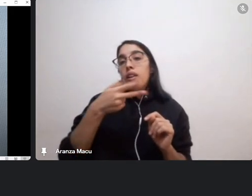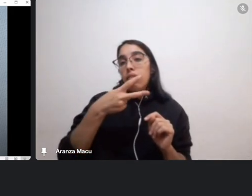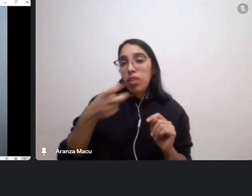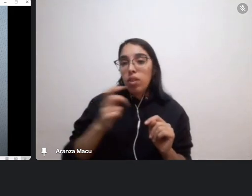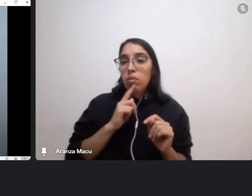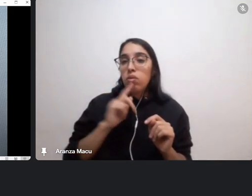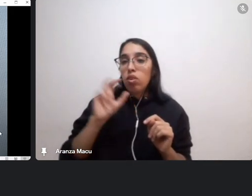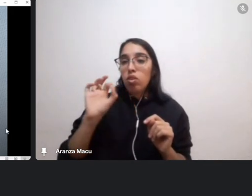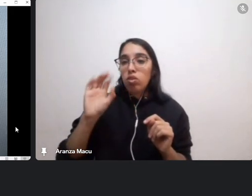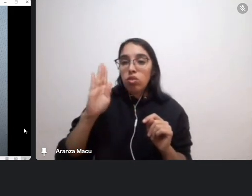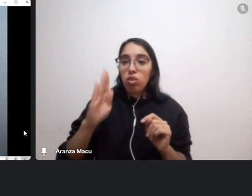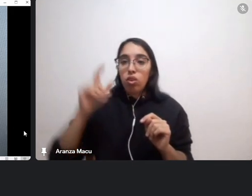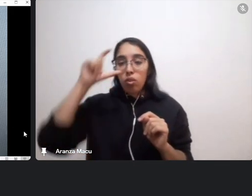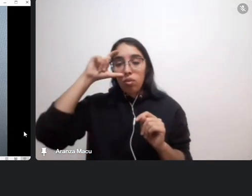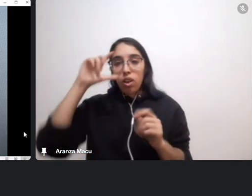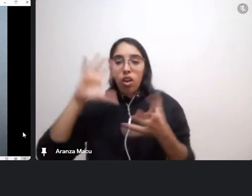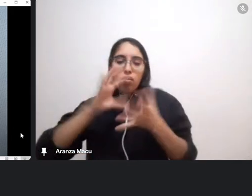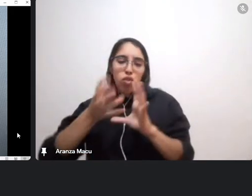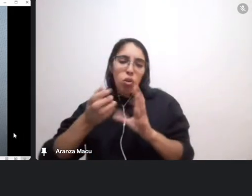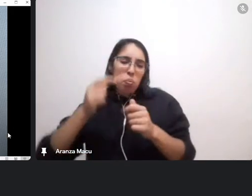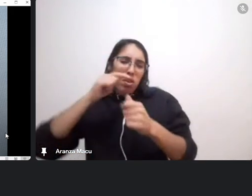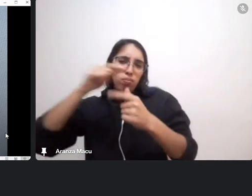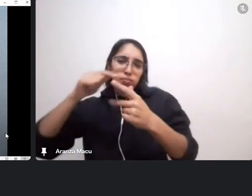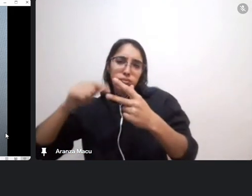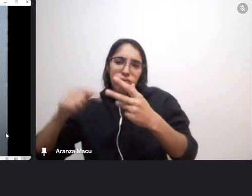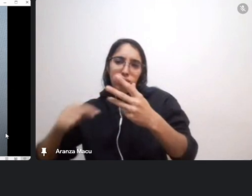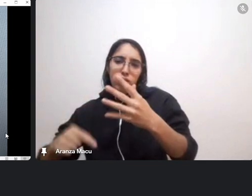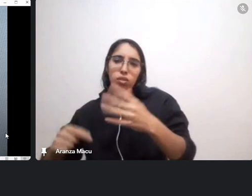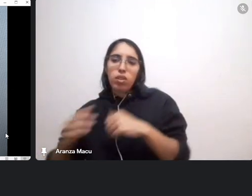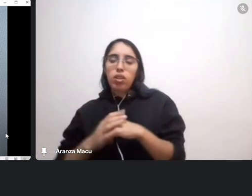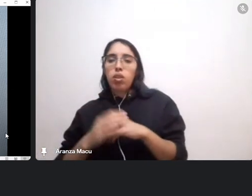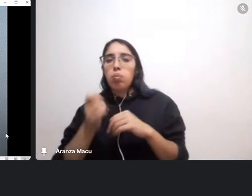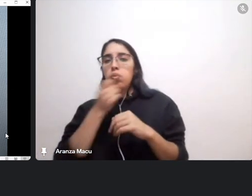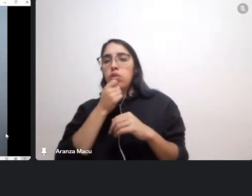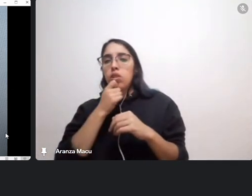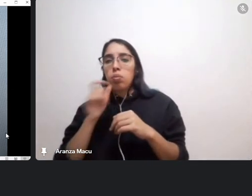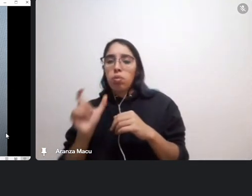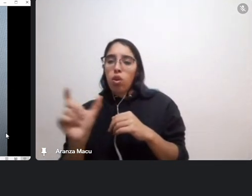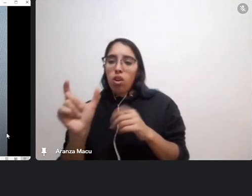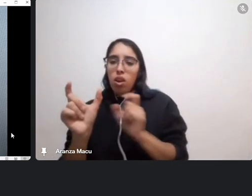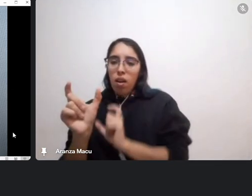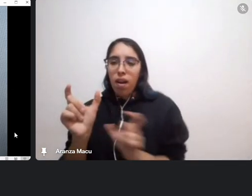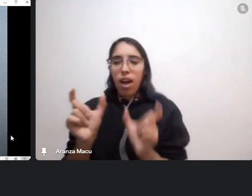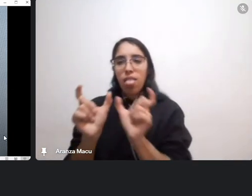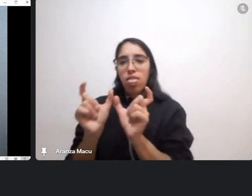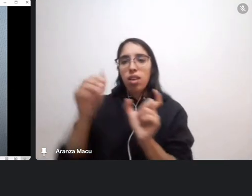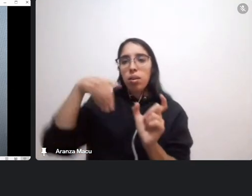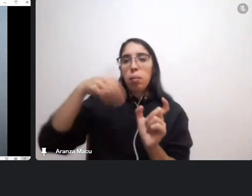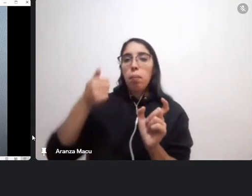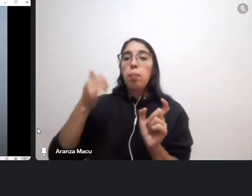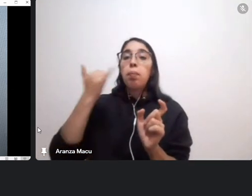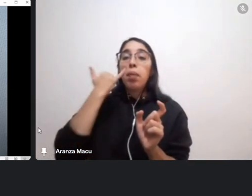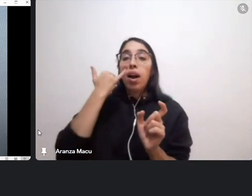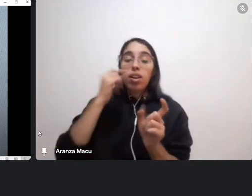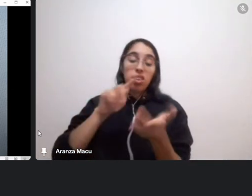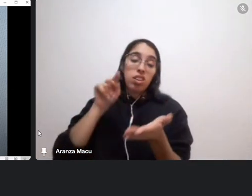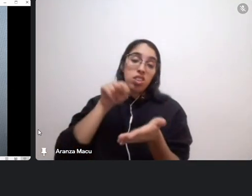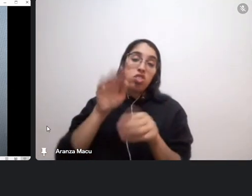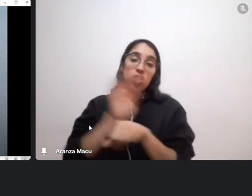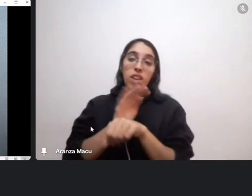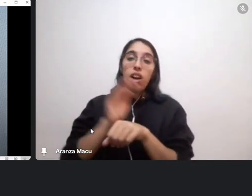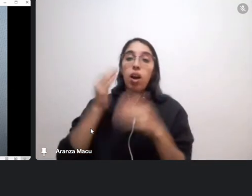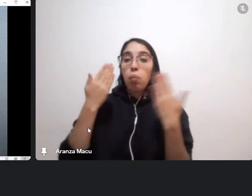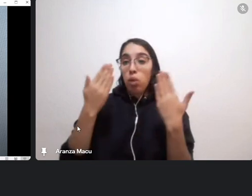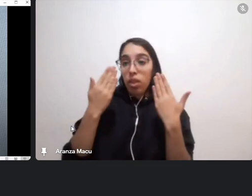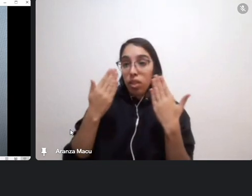yo tengo adelante del verbo to be may, que quiere decir puede, entonces sería puede